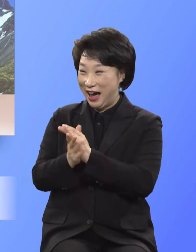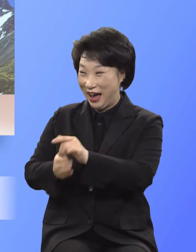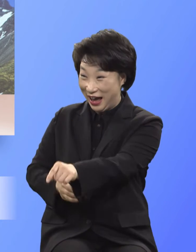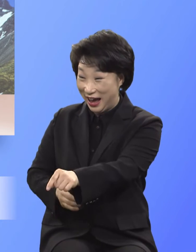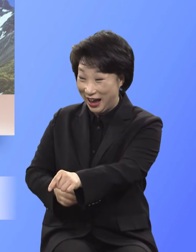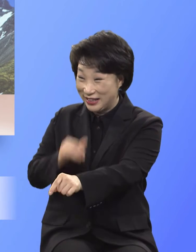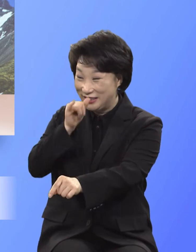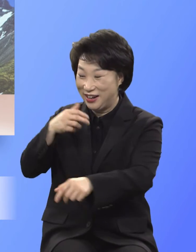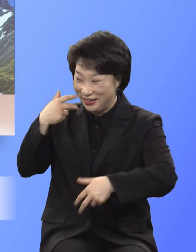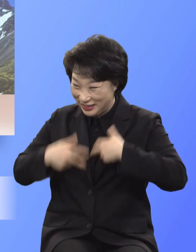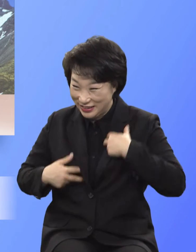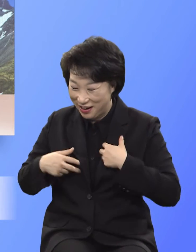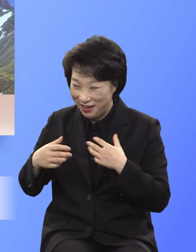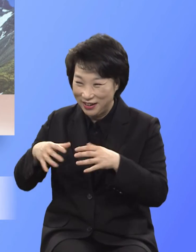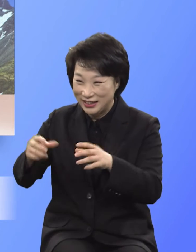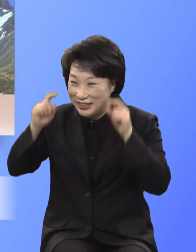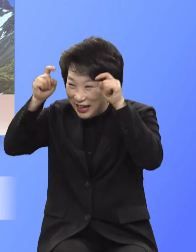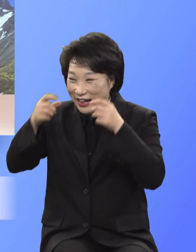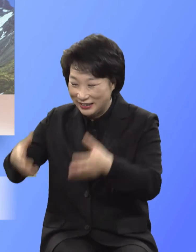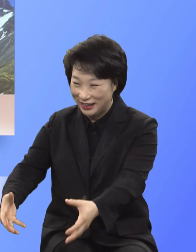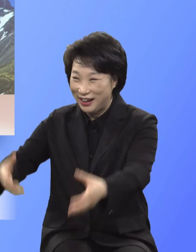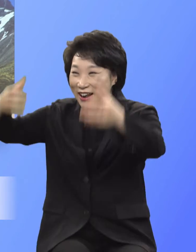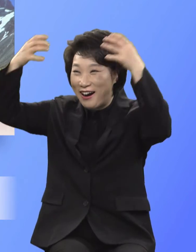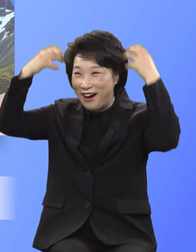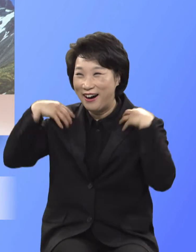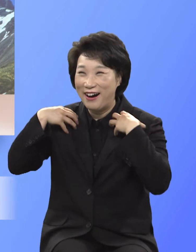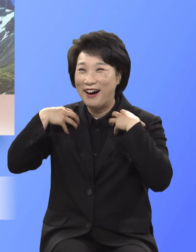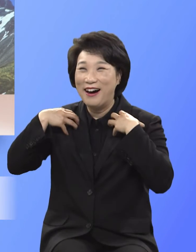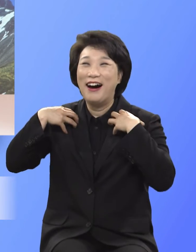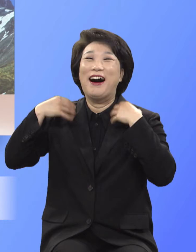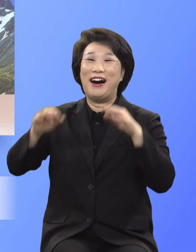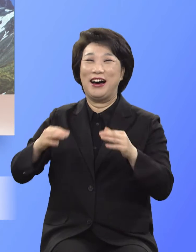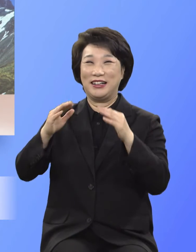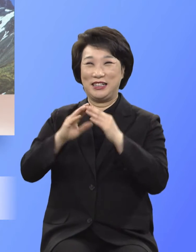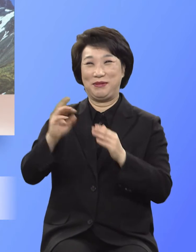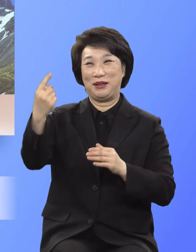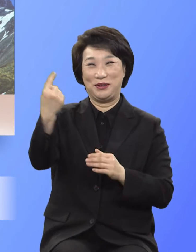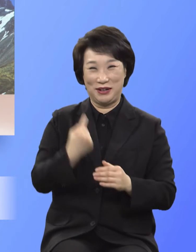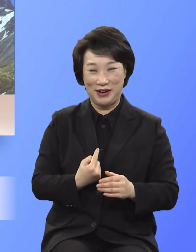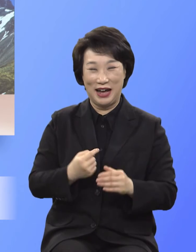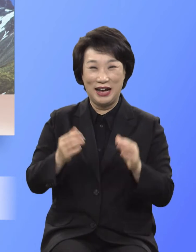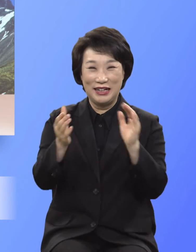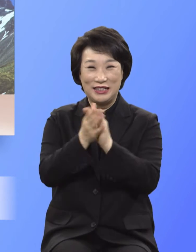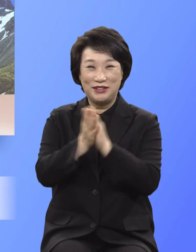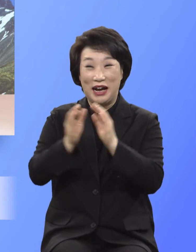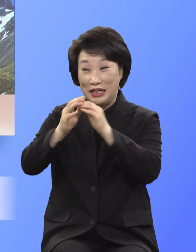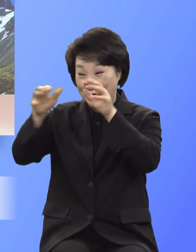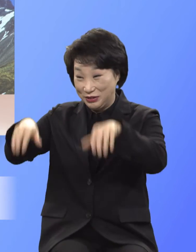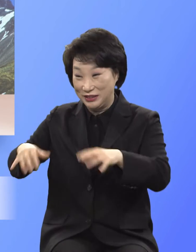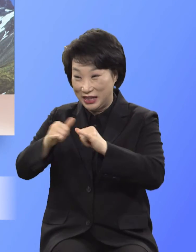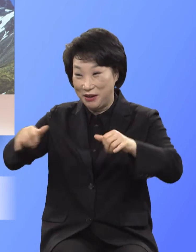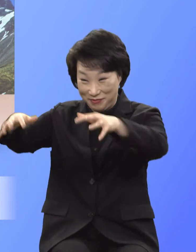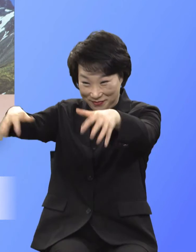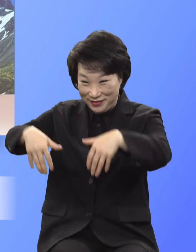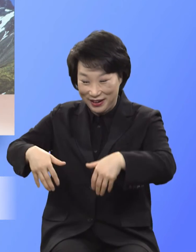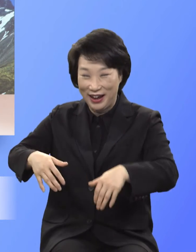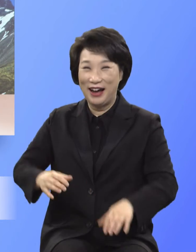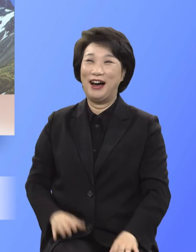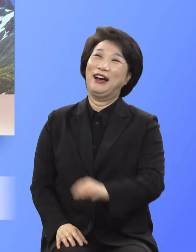찾은즉 즐거워서 어깨에 메고 집에 와서 벗과 이웃을 불러 모으고